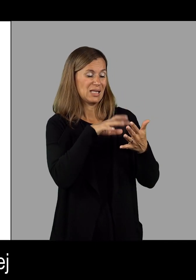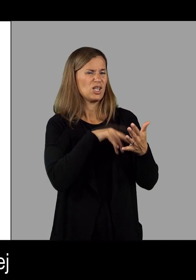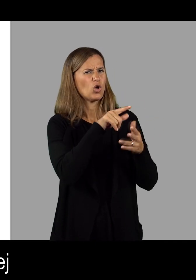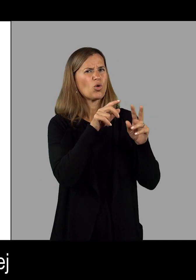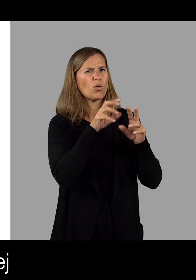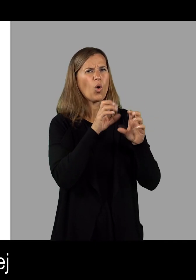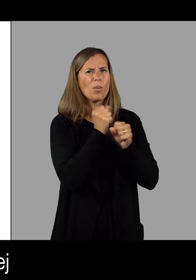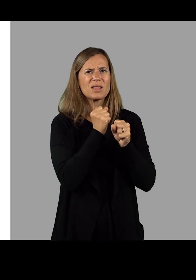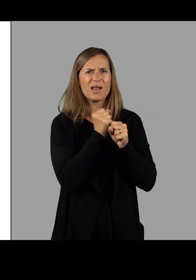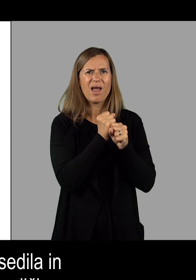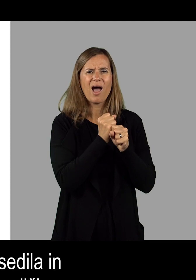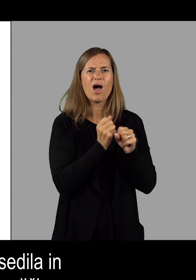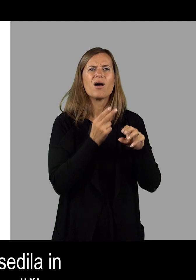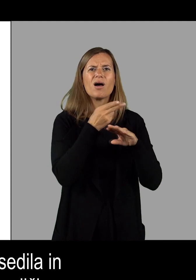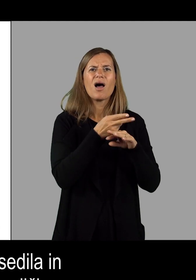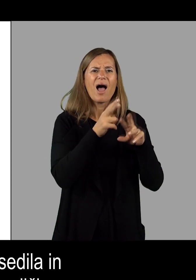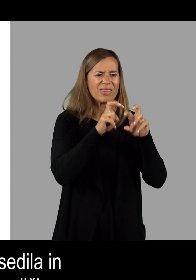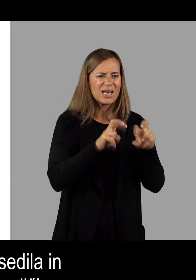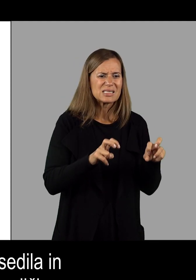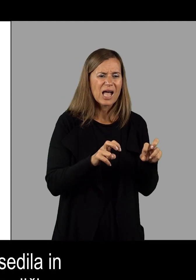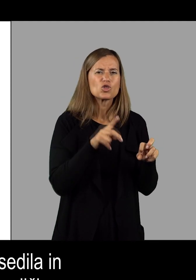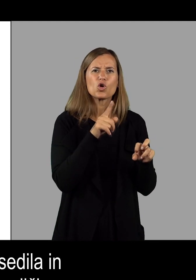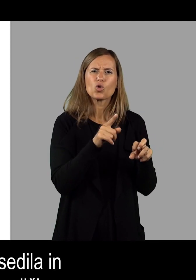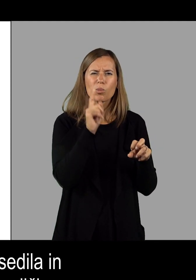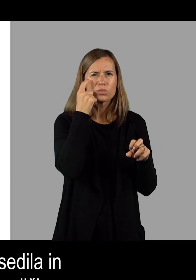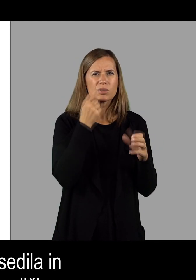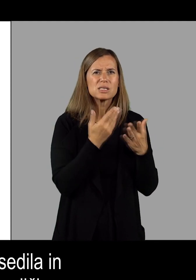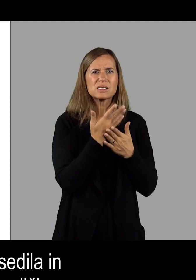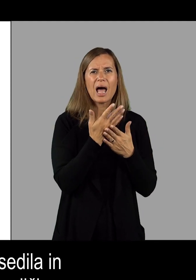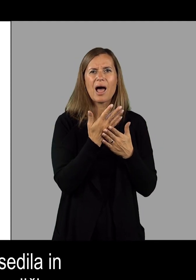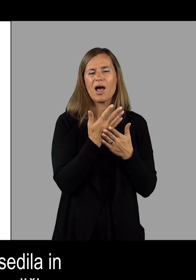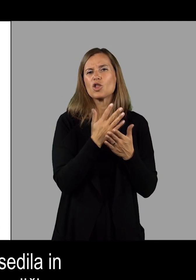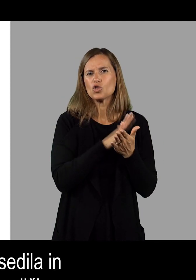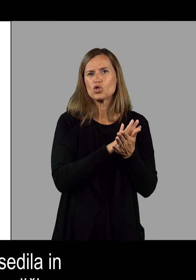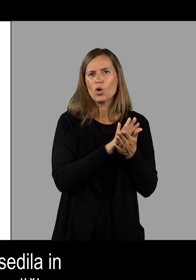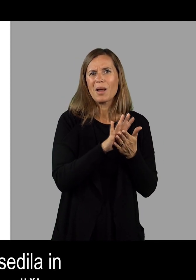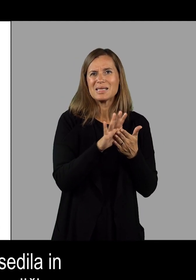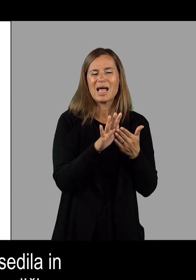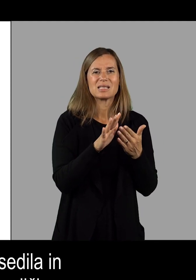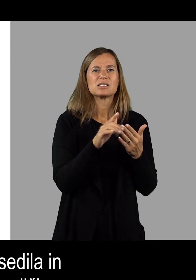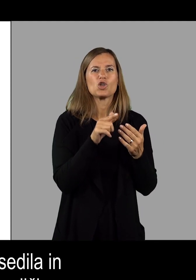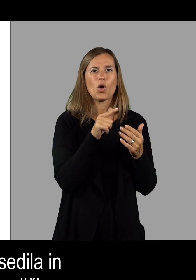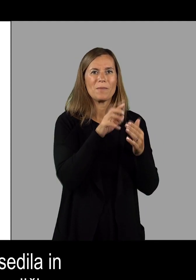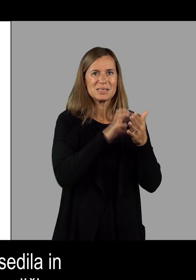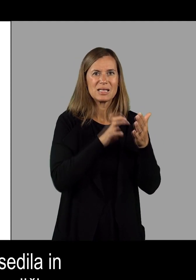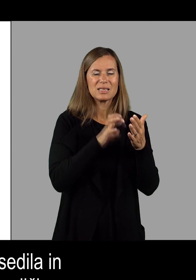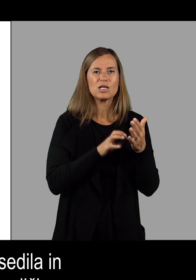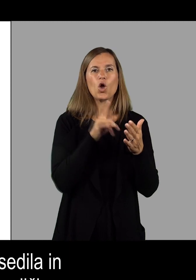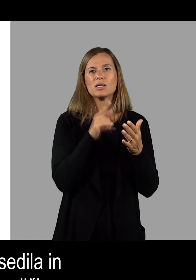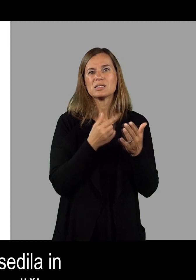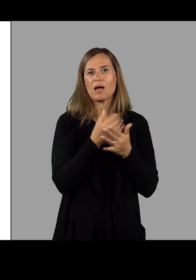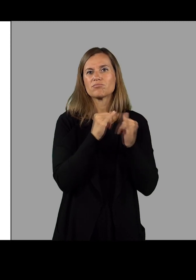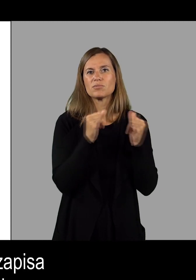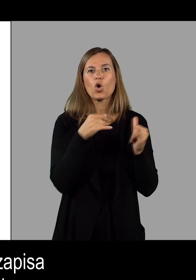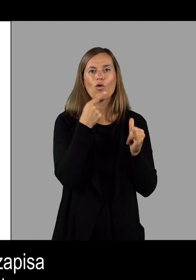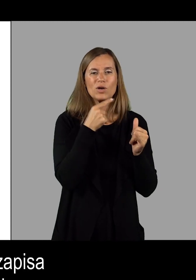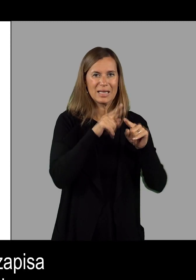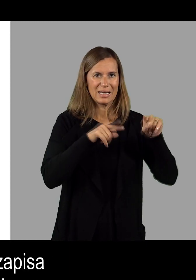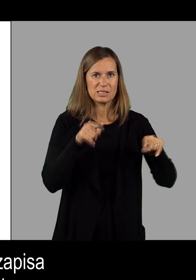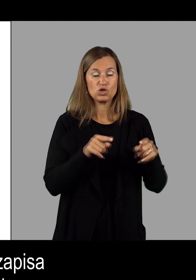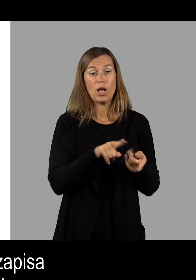jezikovni analizator, ki poskrbi za normalizacijo besedila in pa za razdvoumljanje izgovornih različic.